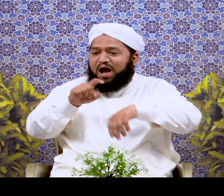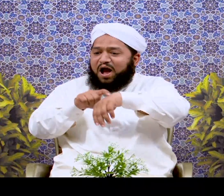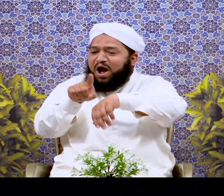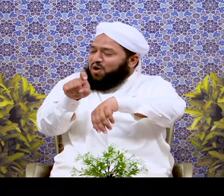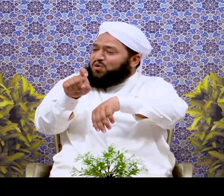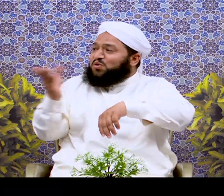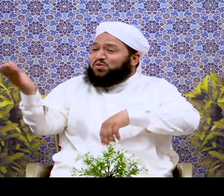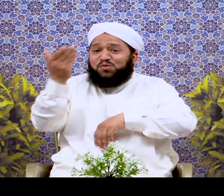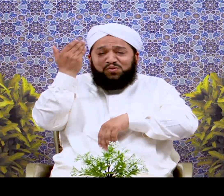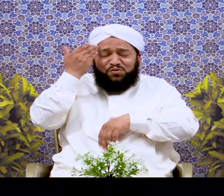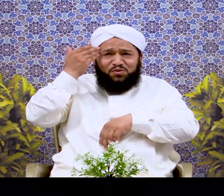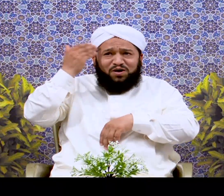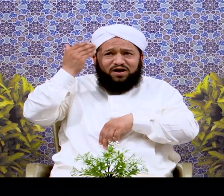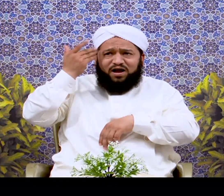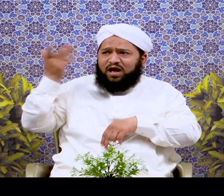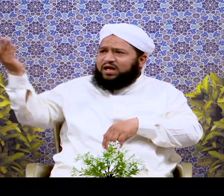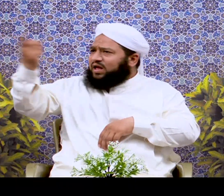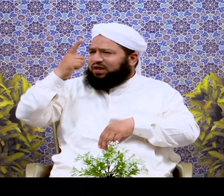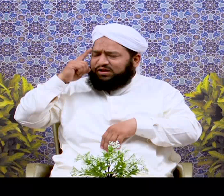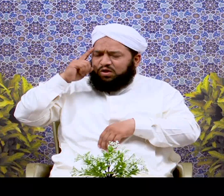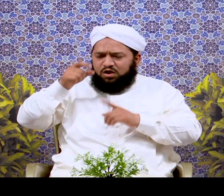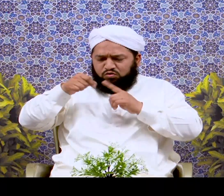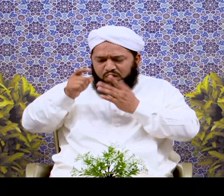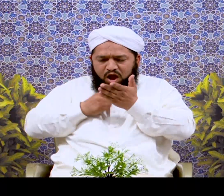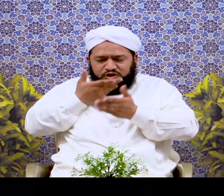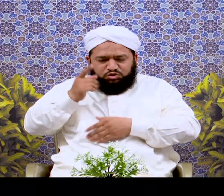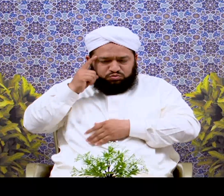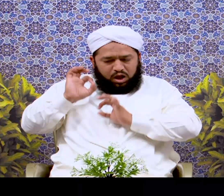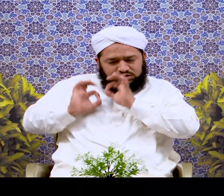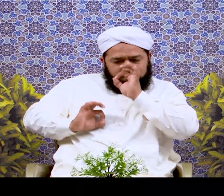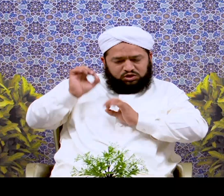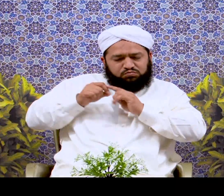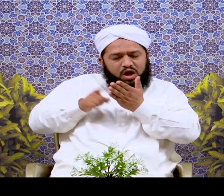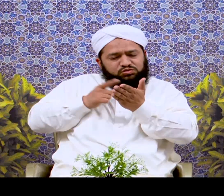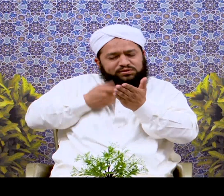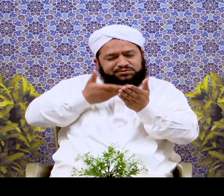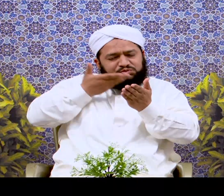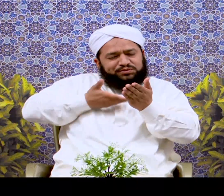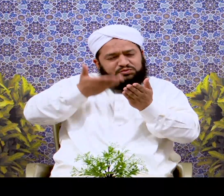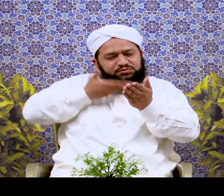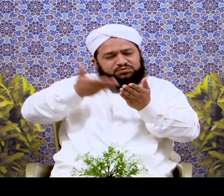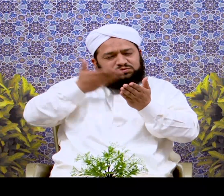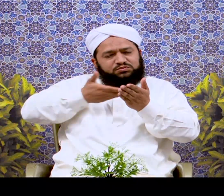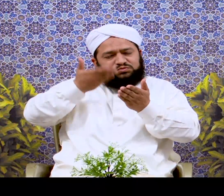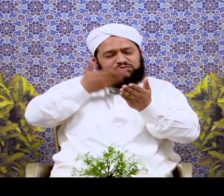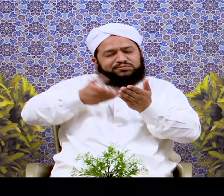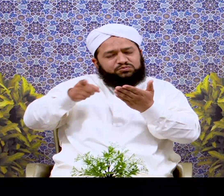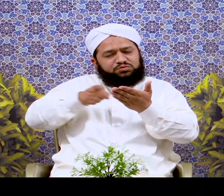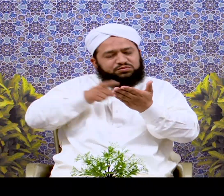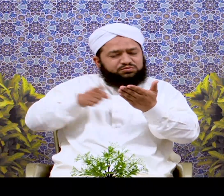حالانکہ عام حالات میں ایک حافظ مخارج کا خیال رکھ کر قرآن کریم تلاوت کرے تو پورا قرآن کریم مکمل پڑھنے میں کم